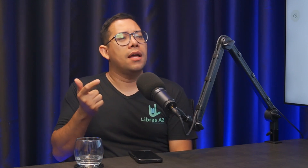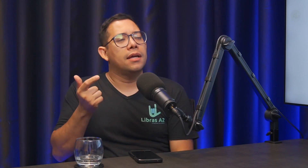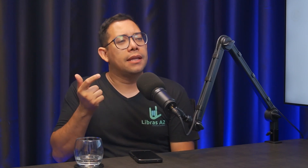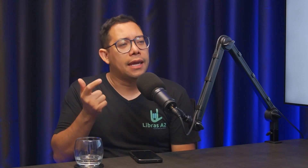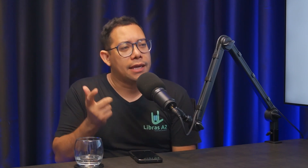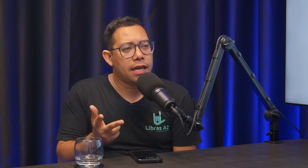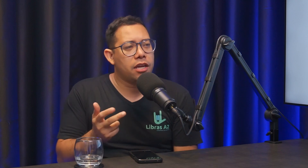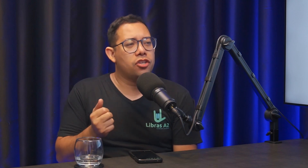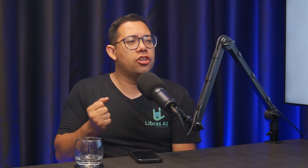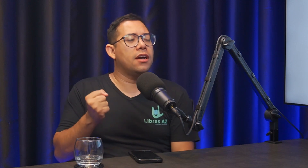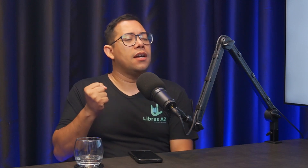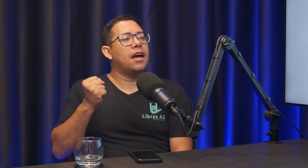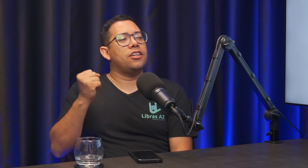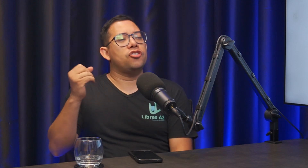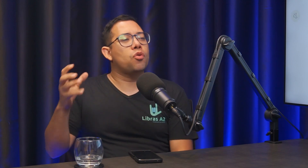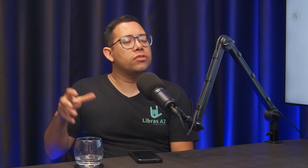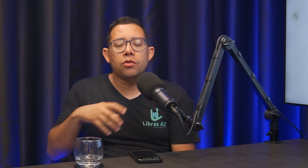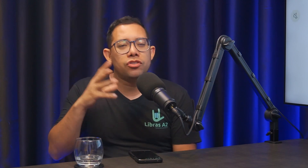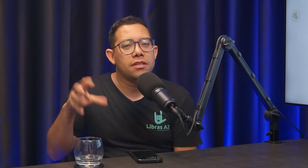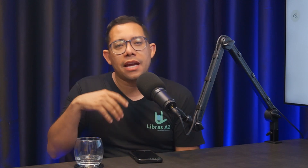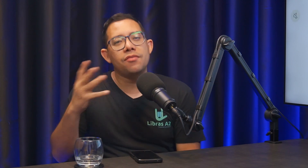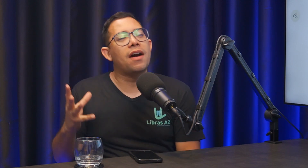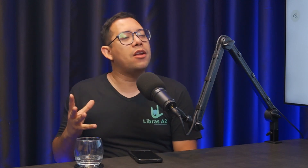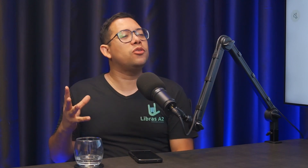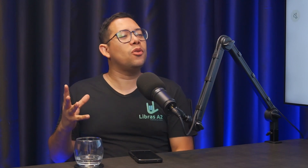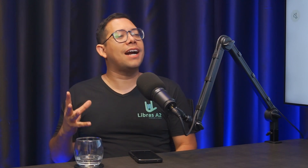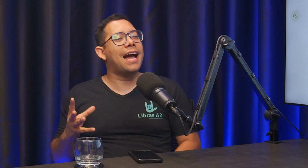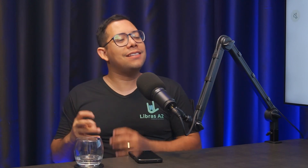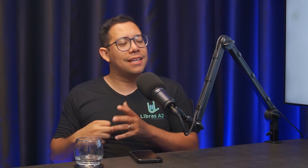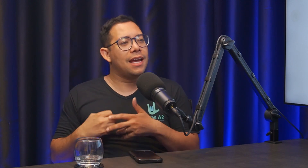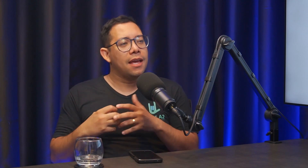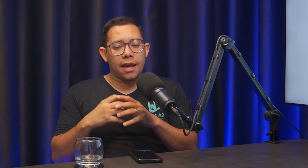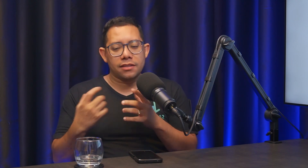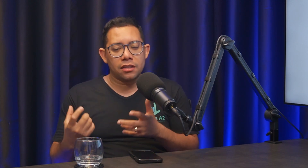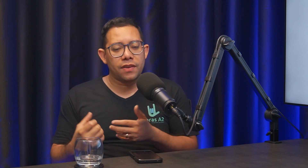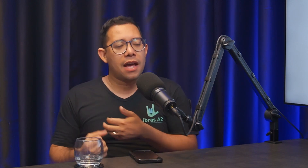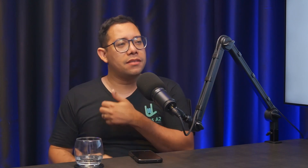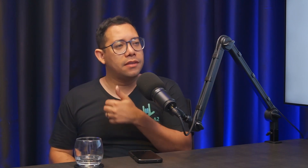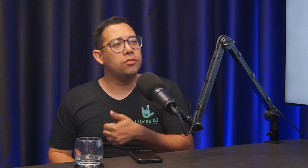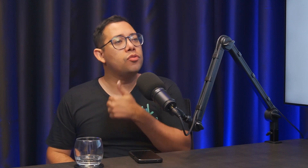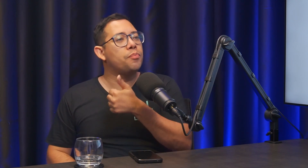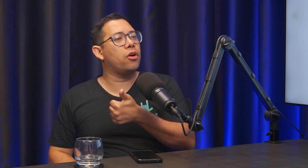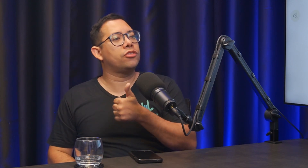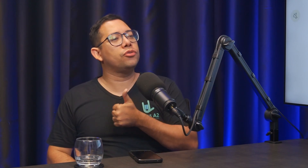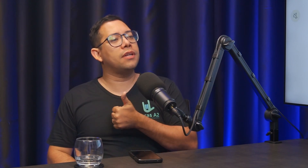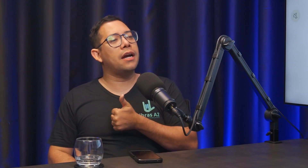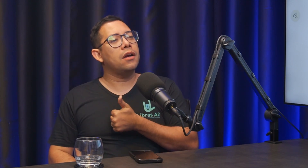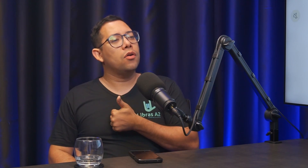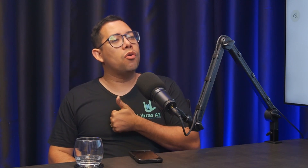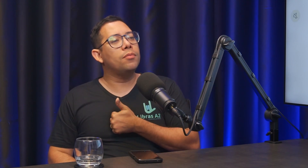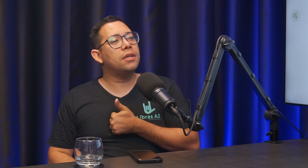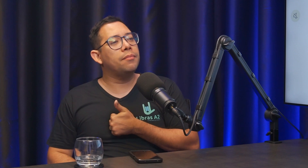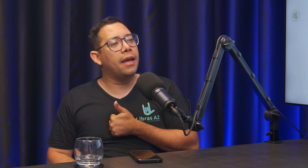na igreja. A gente consegue utilizar em vários locais, né? Essas frases, tanto do posso ajudar, como também